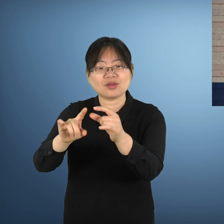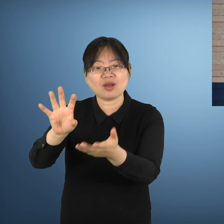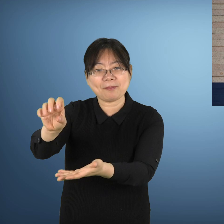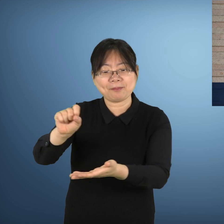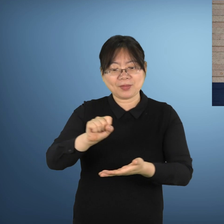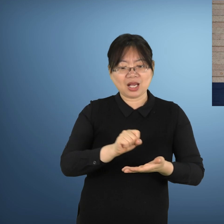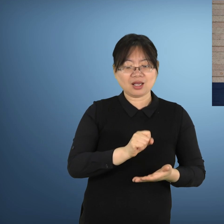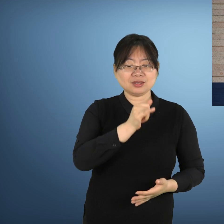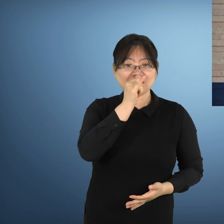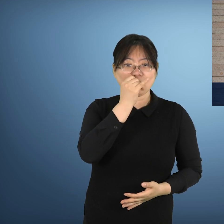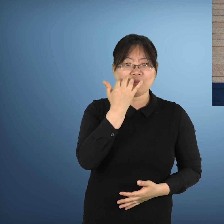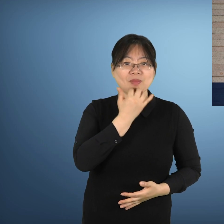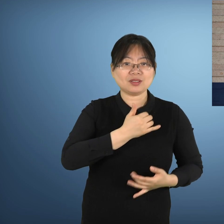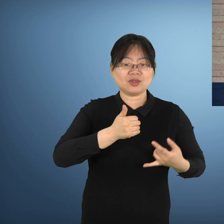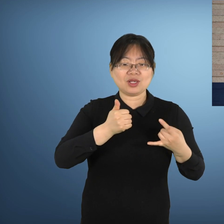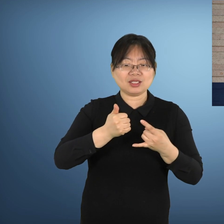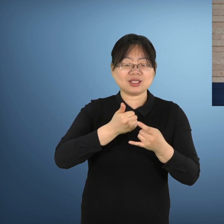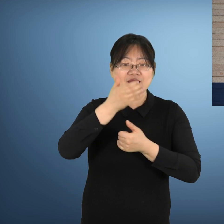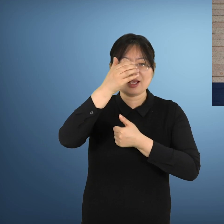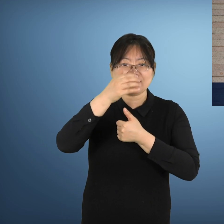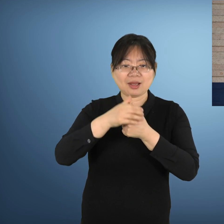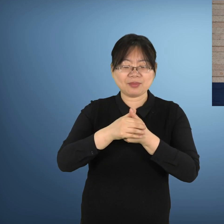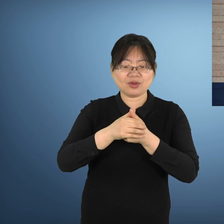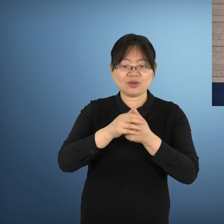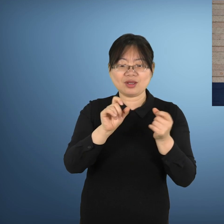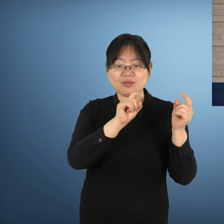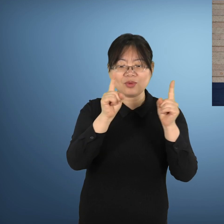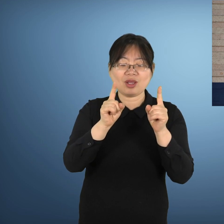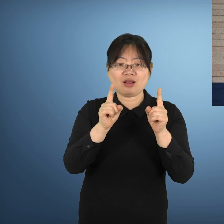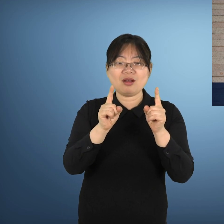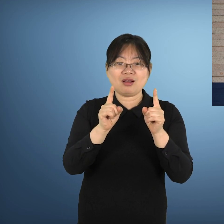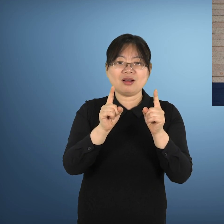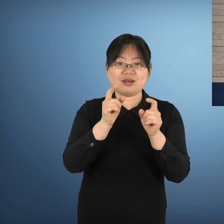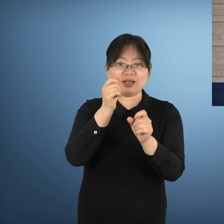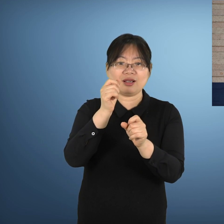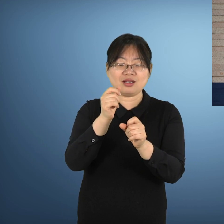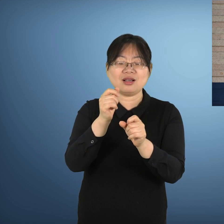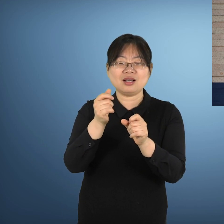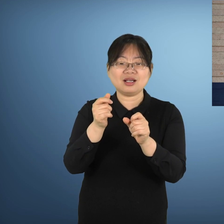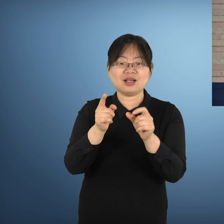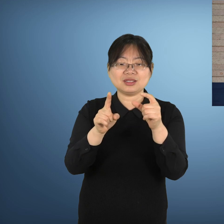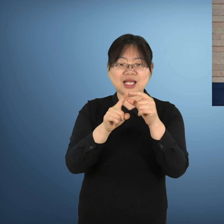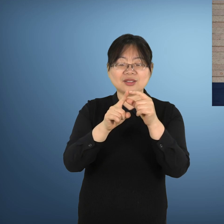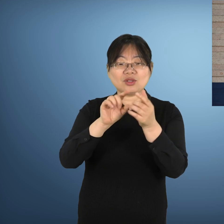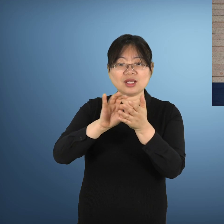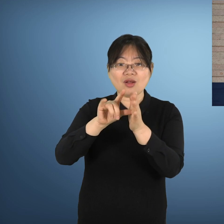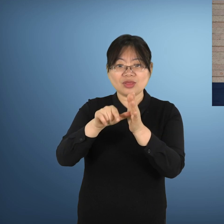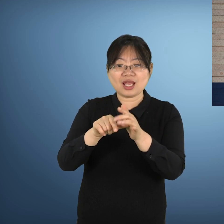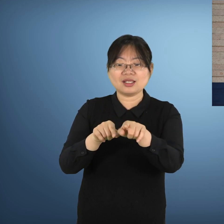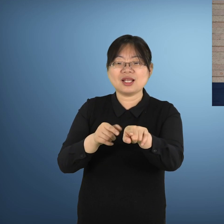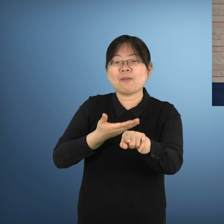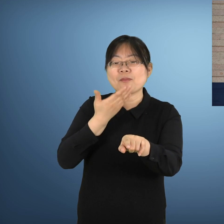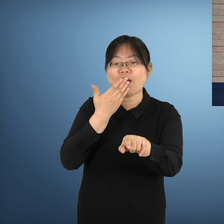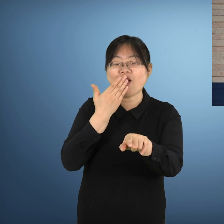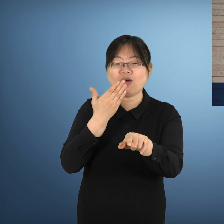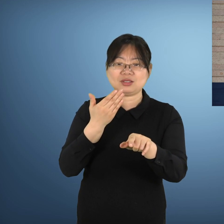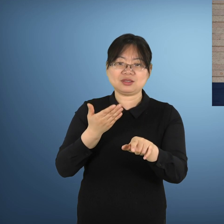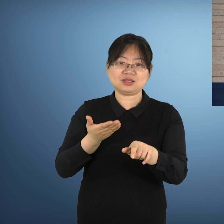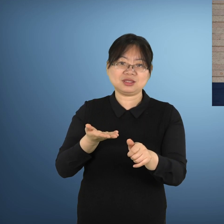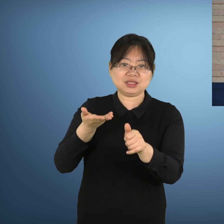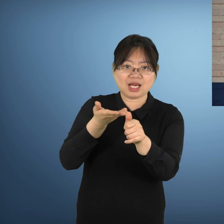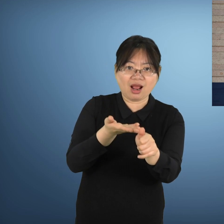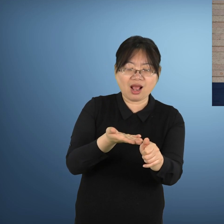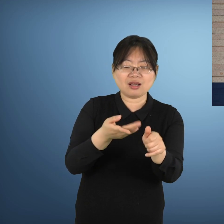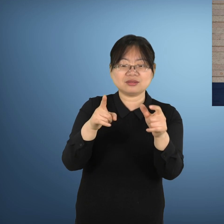이 베드로에게 사명을 회복하여 맡기시는 그 표현을 쓸 때 이 단어를 채택했습니다. 뭘 얘기하고 싶은